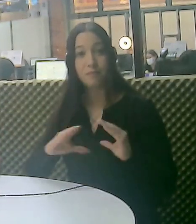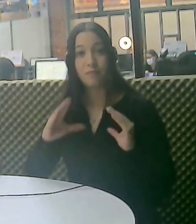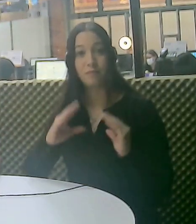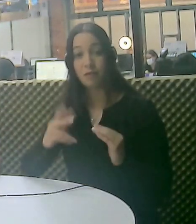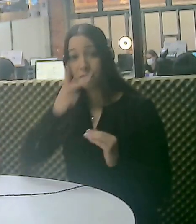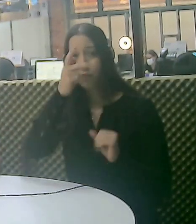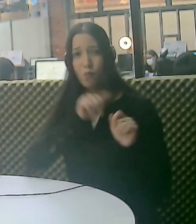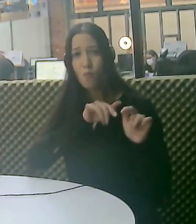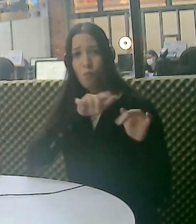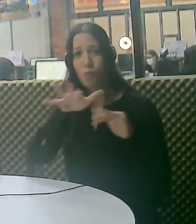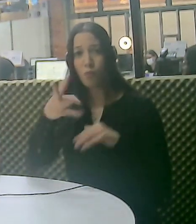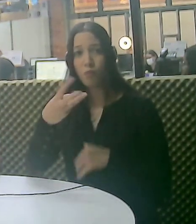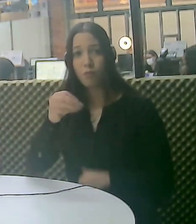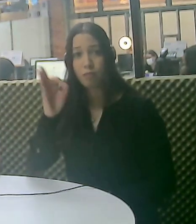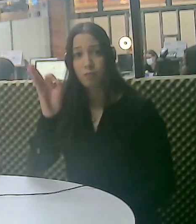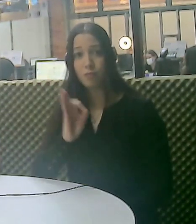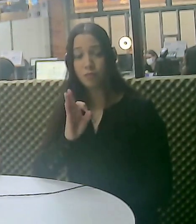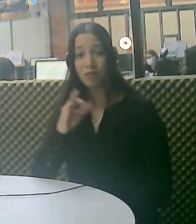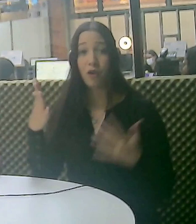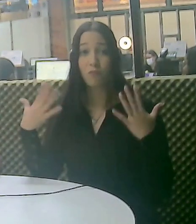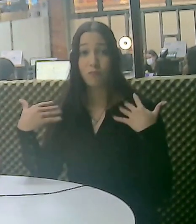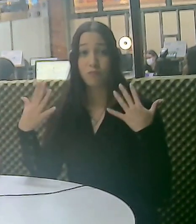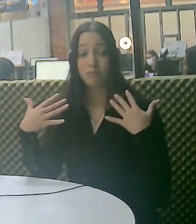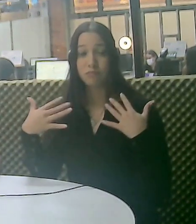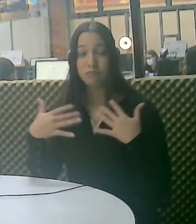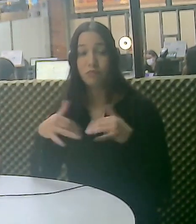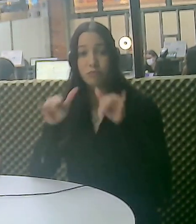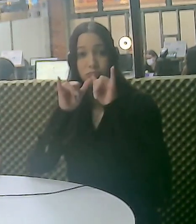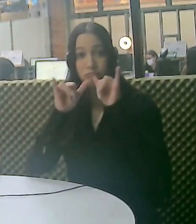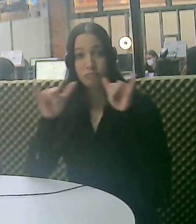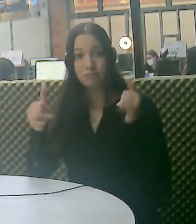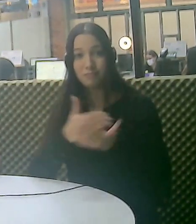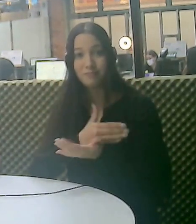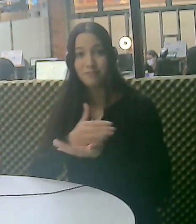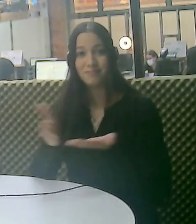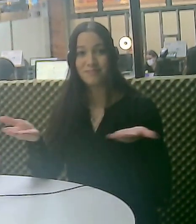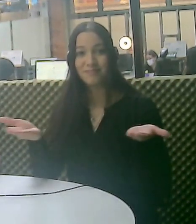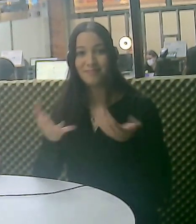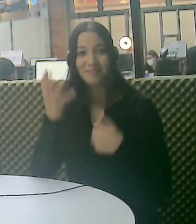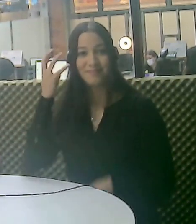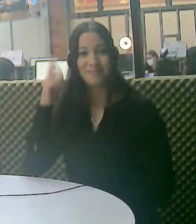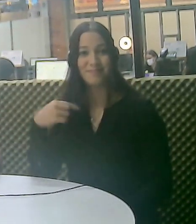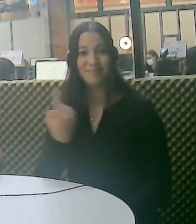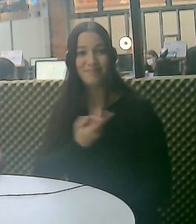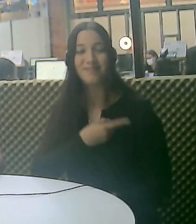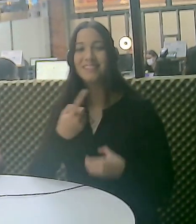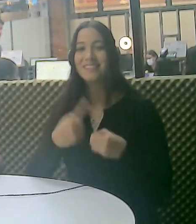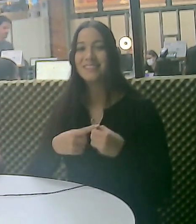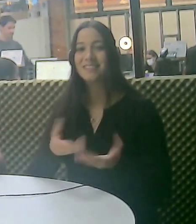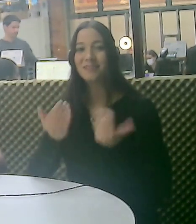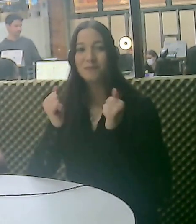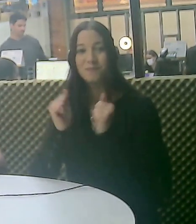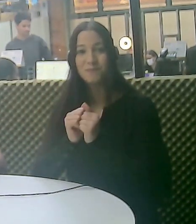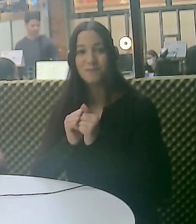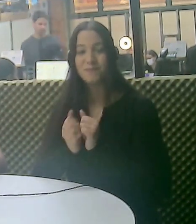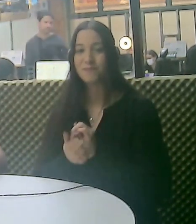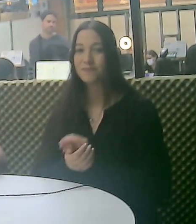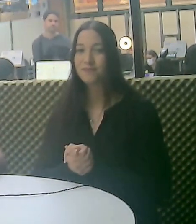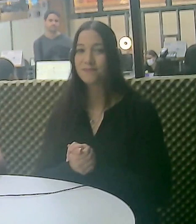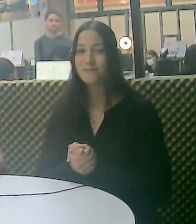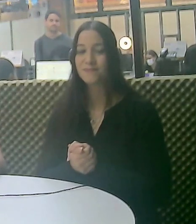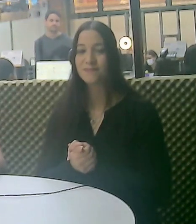cresce 30% durante o verão. Essas e outras notícias a partir de agora na Rádio Nossa Cidade. Vem com a